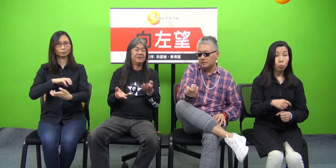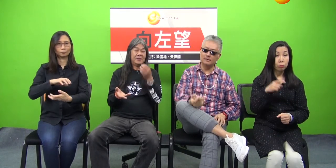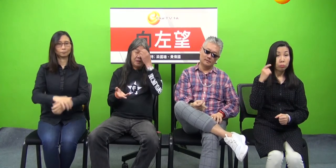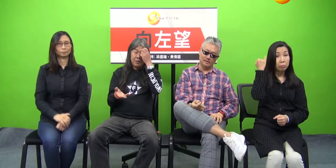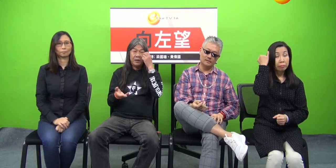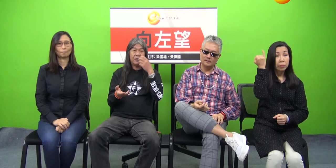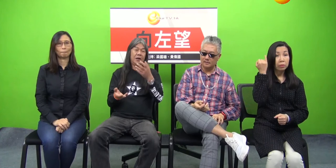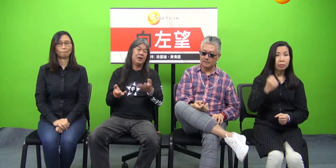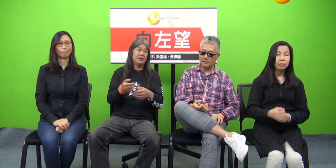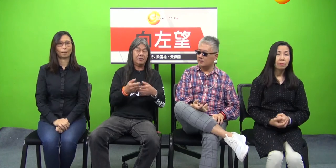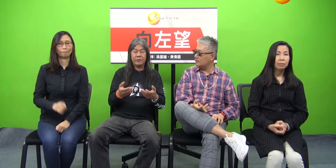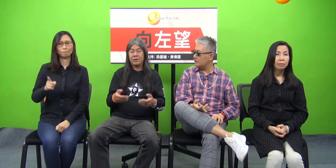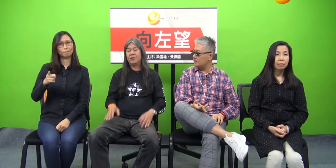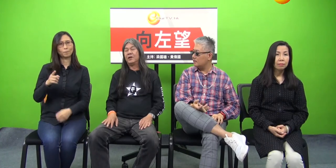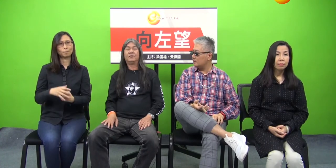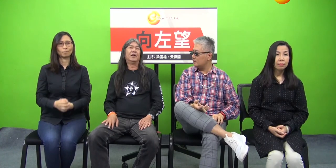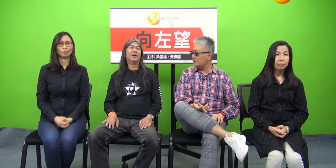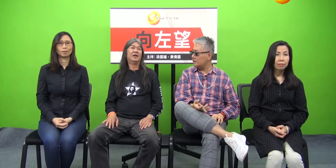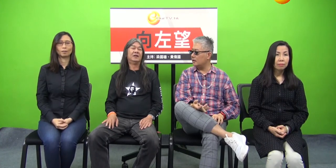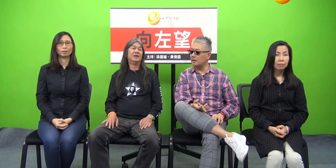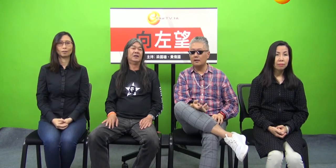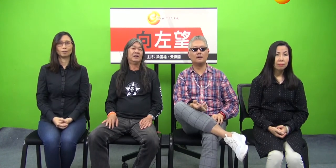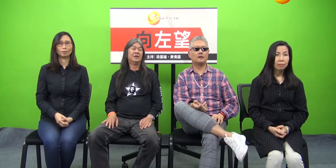咯？ 唔係，即係覺得哎呀，喂，哥唔係嘛？